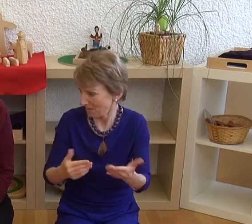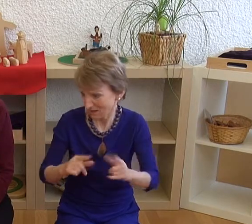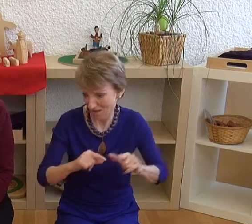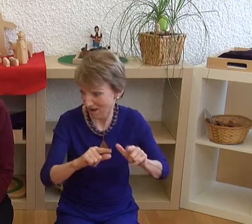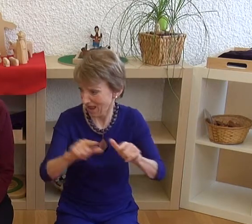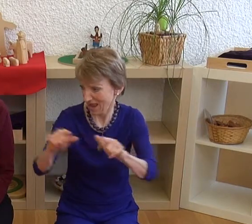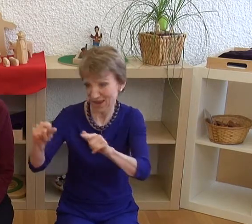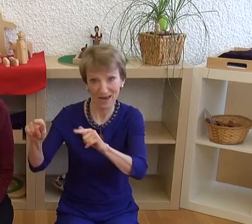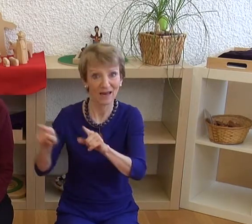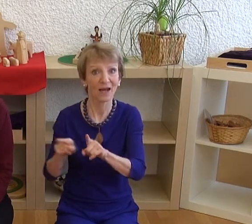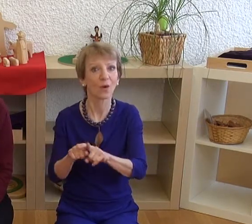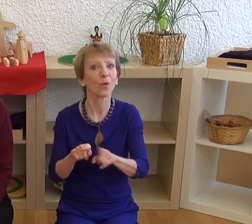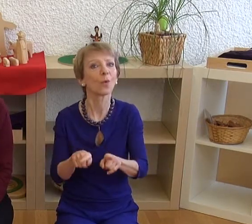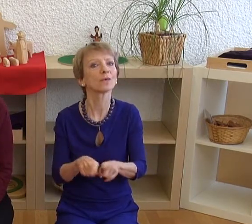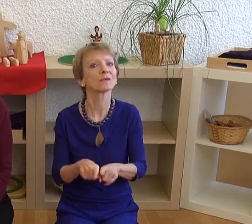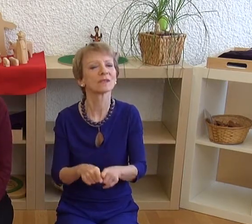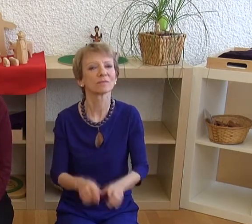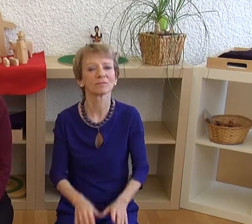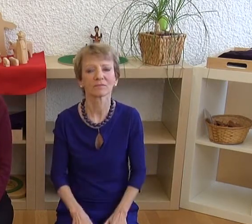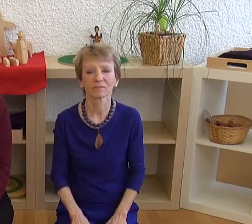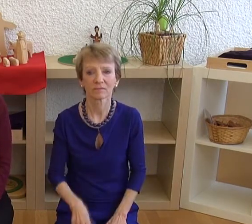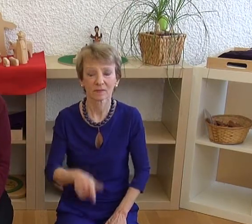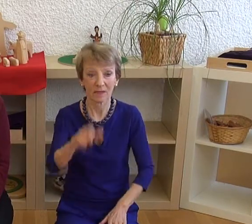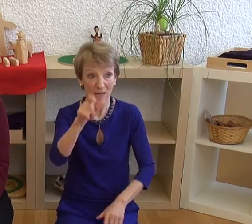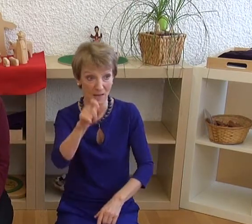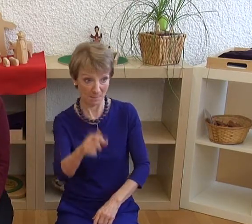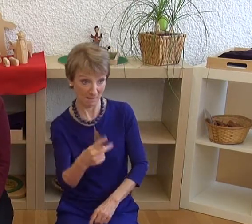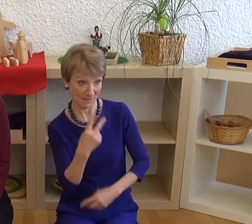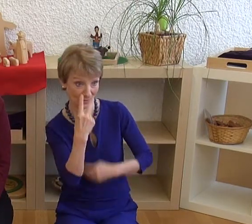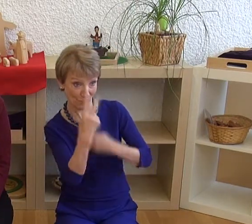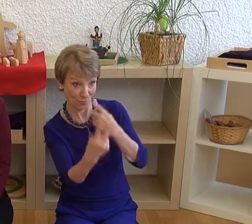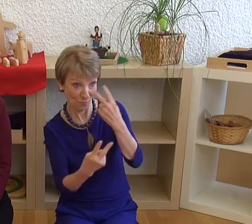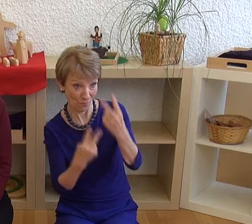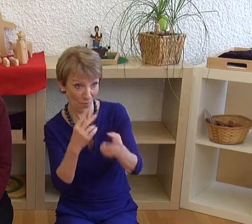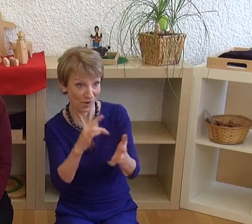nous aujourd'hui. Les gens le voyaient toujours.